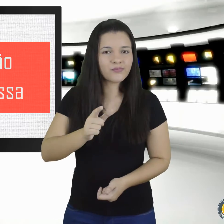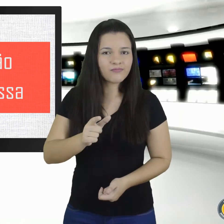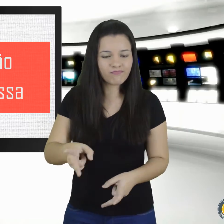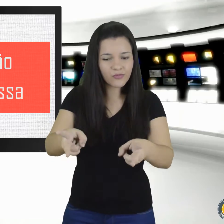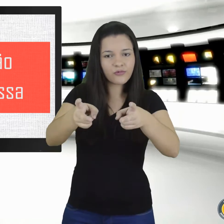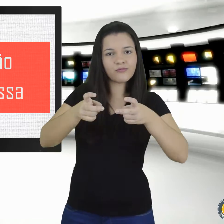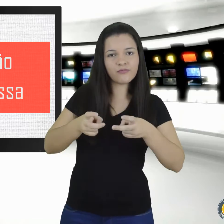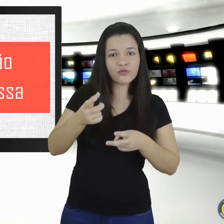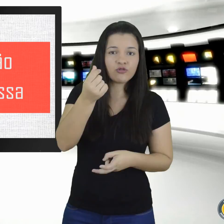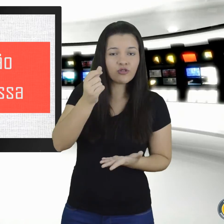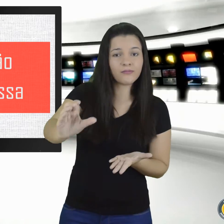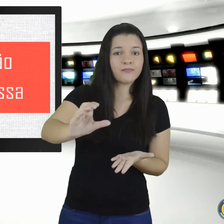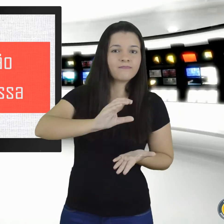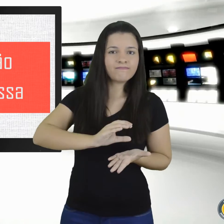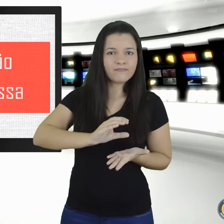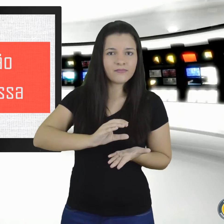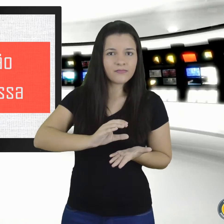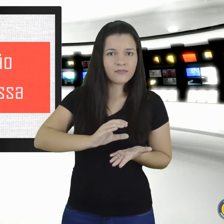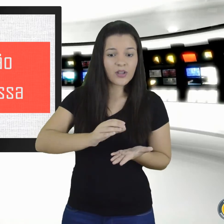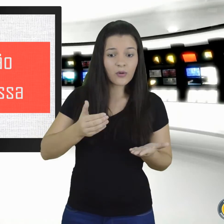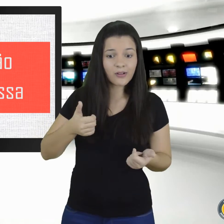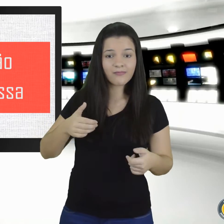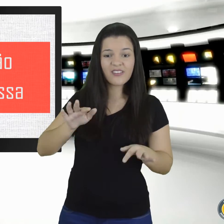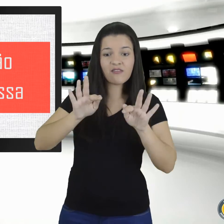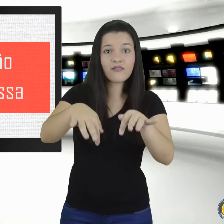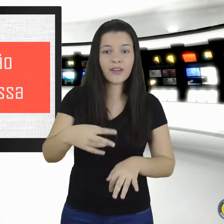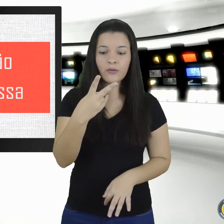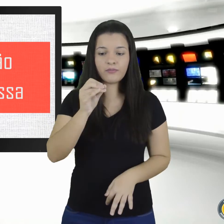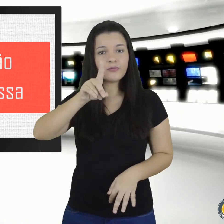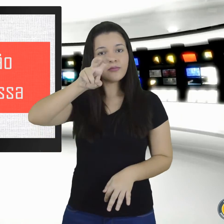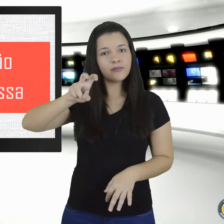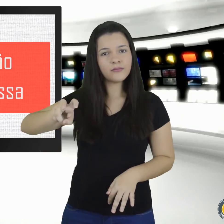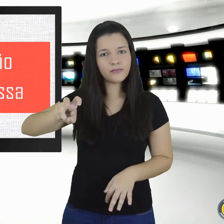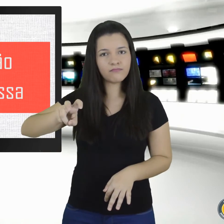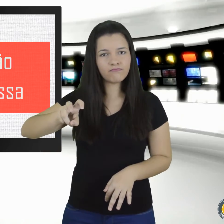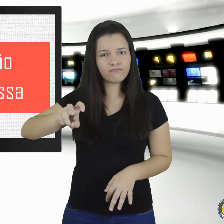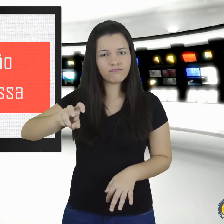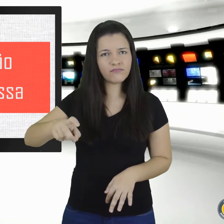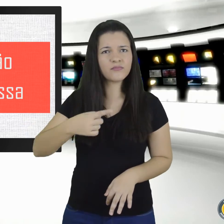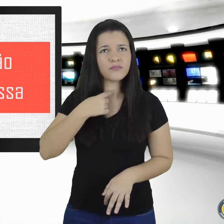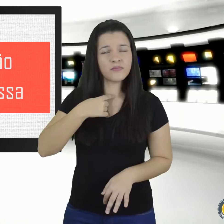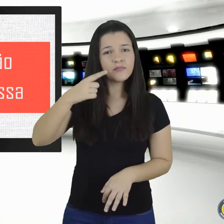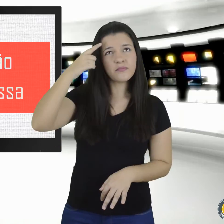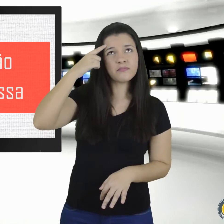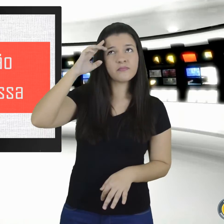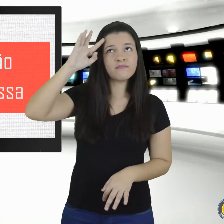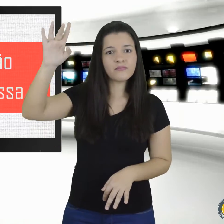na captação de recursos para o encerramento de 2015. Uma das ações previstas